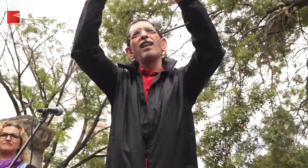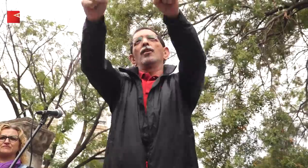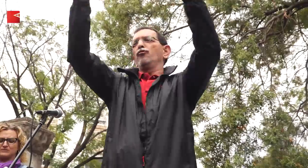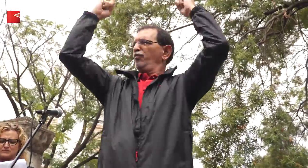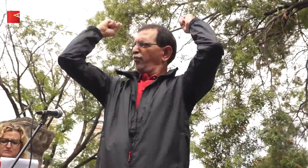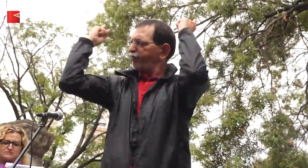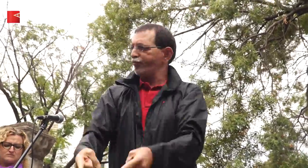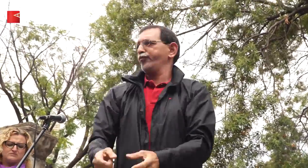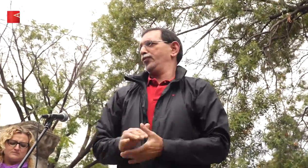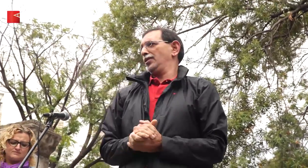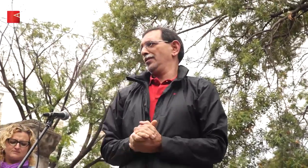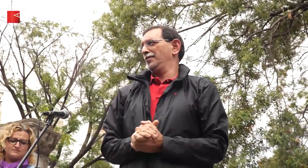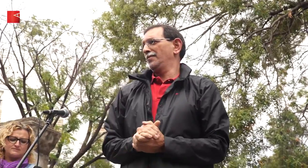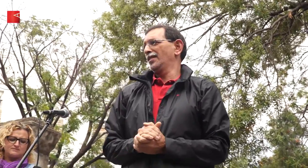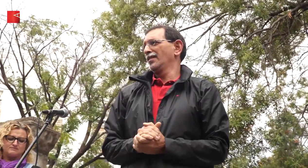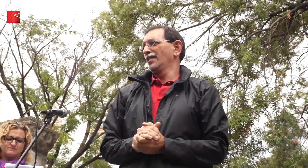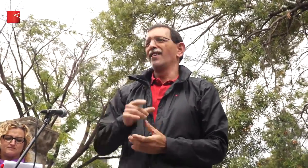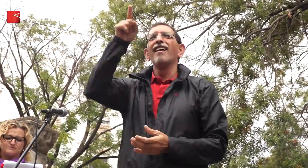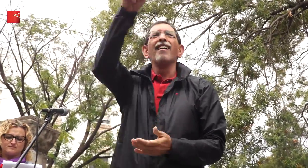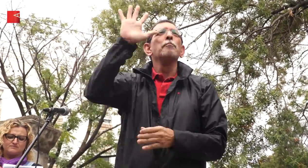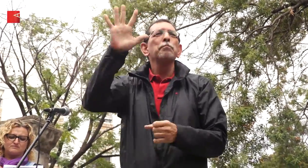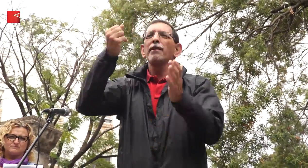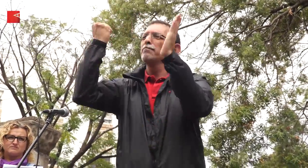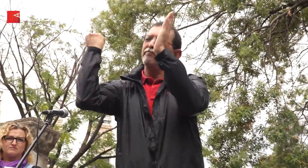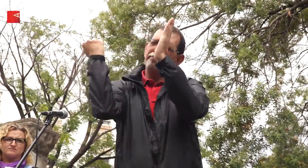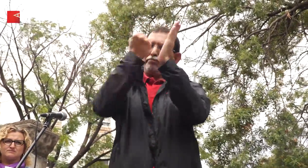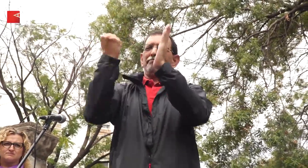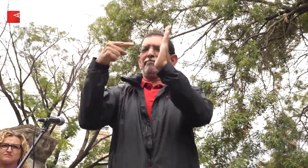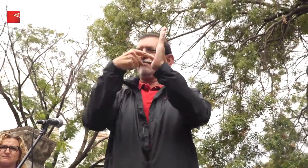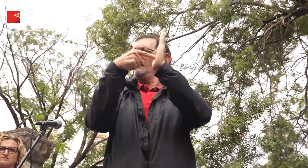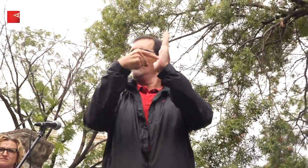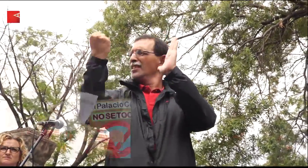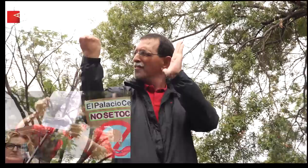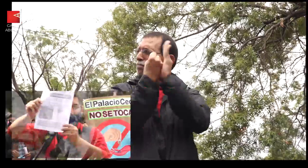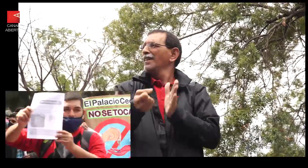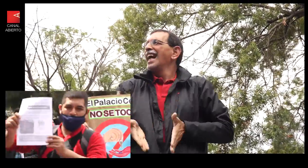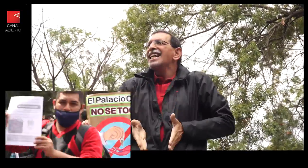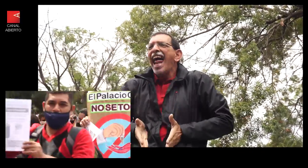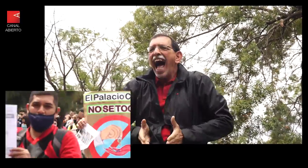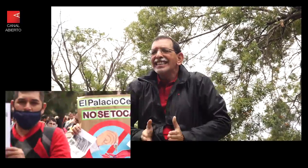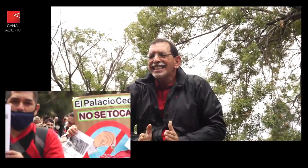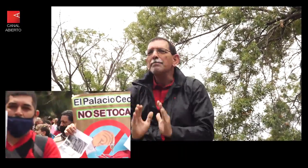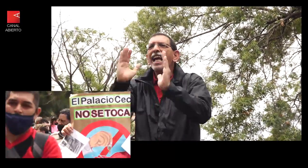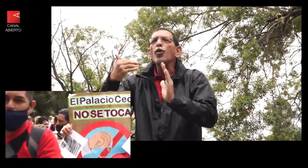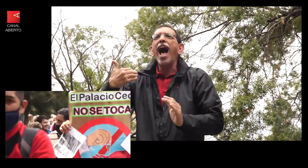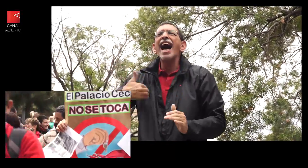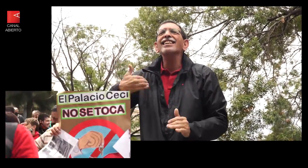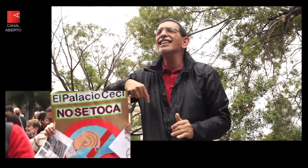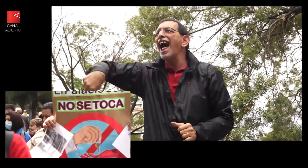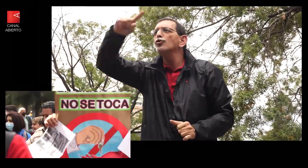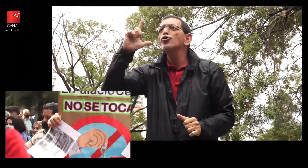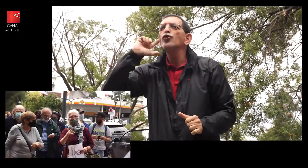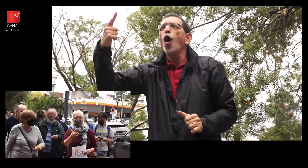Seguir luchando. Tenemos que quedarnos acá para defender el palacio. Es un emblema, un sello